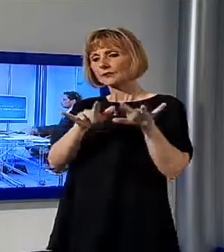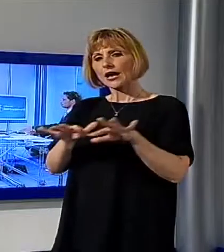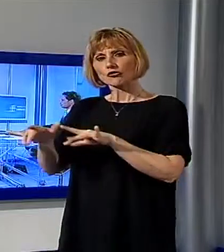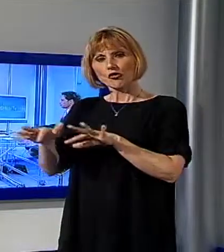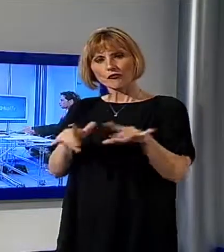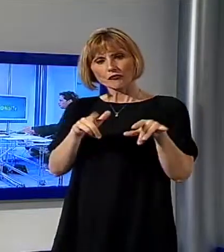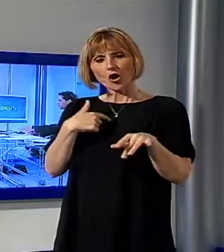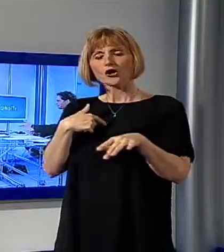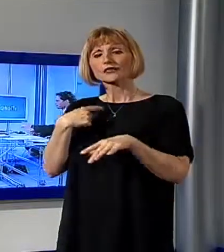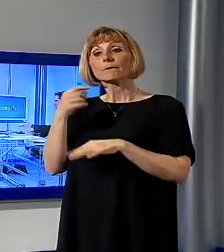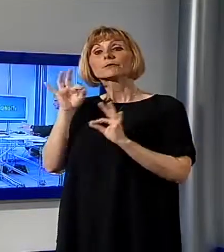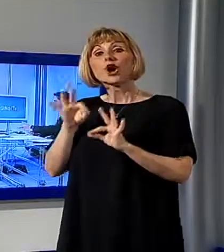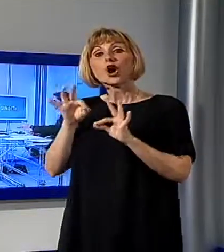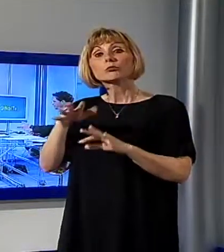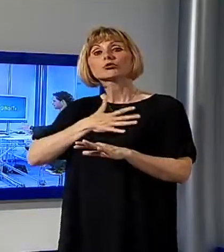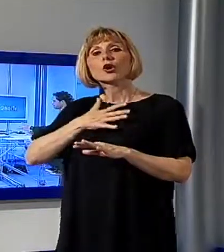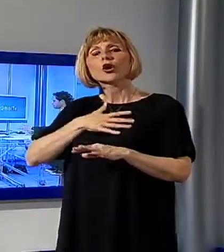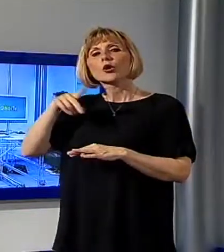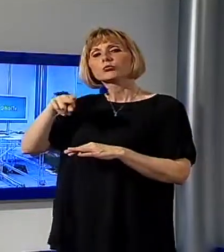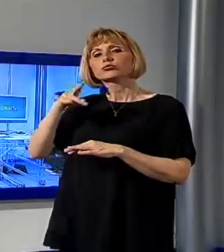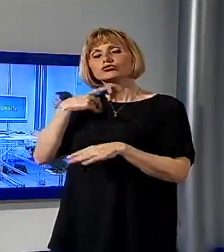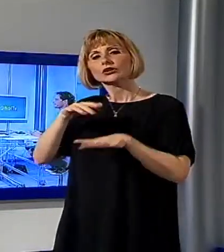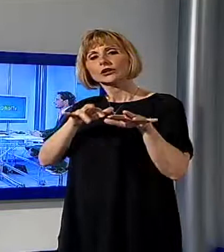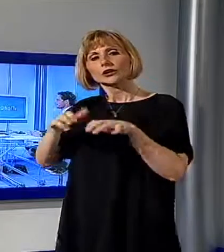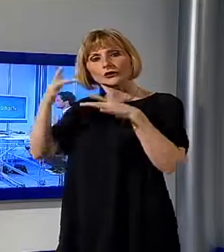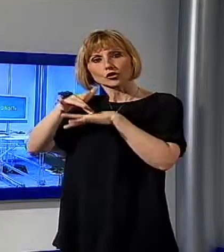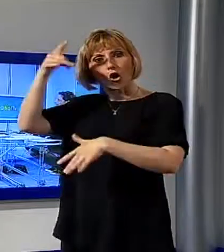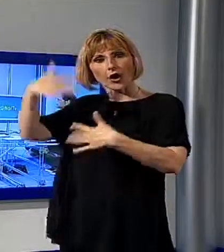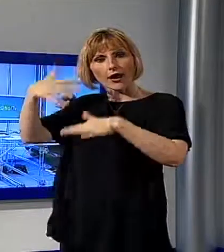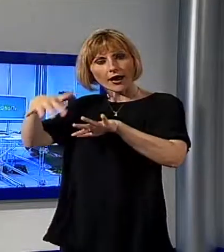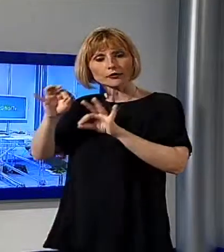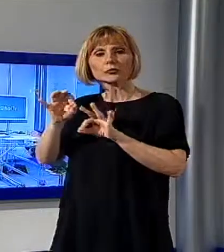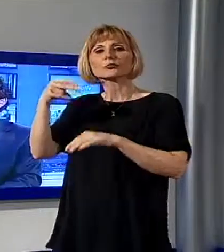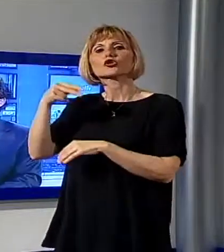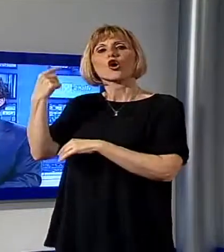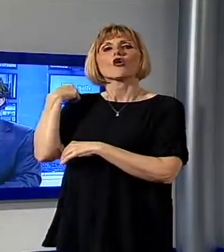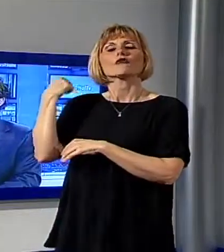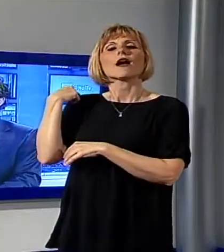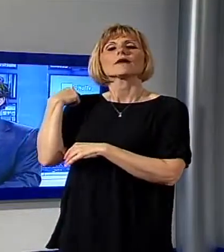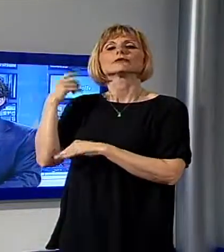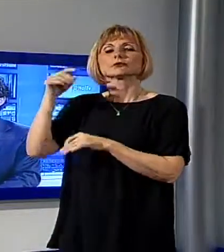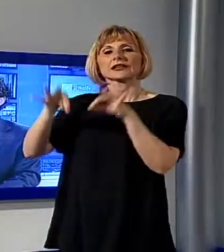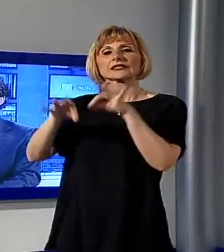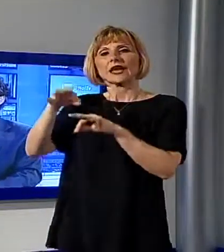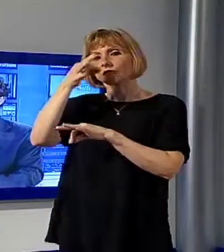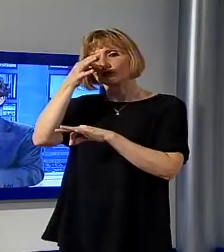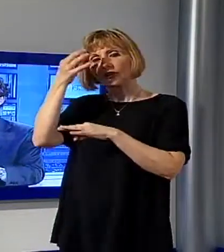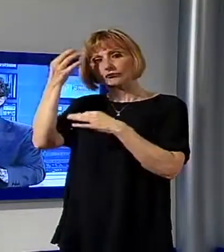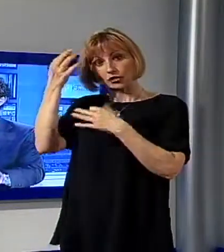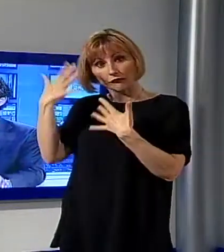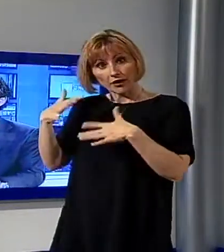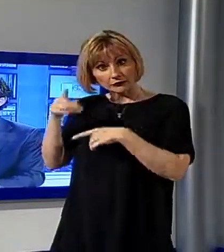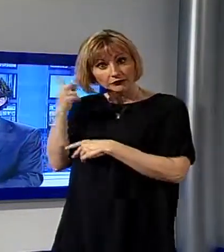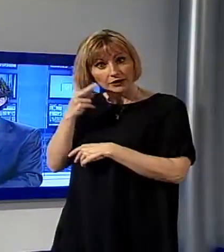ha suonato lo scorso novembre, ora vado a mente, mi sembra fosse novembre, sì. Proprio al Teatro del Giglio, in occasione